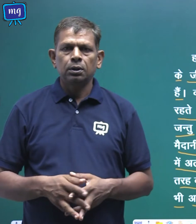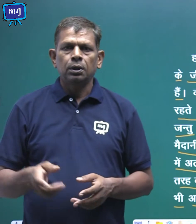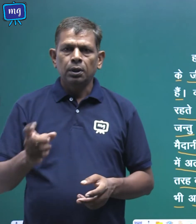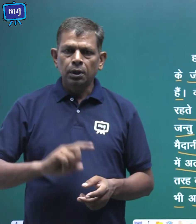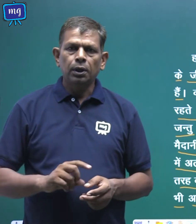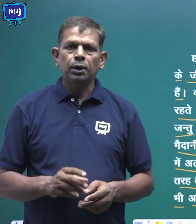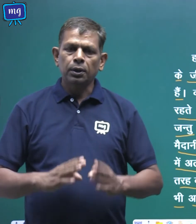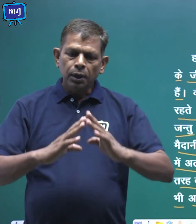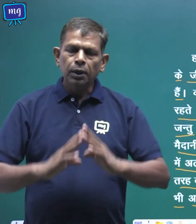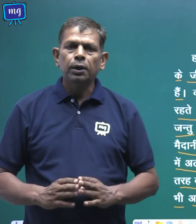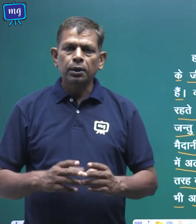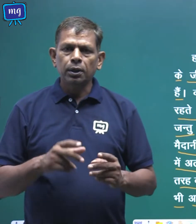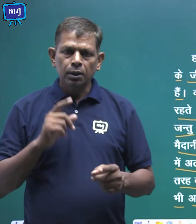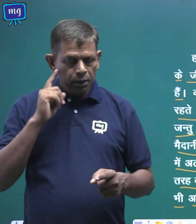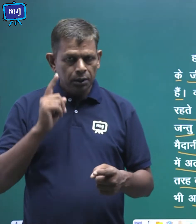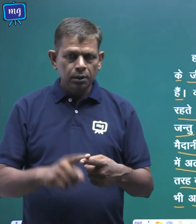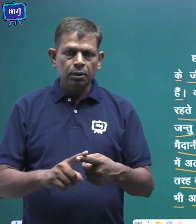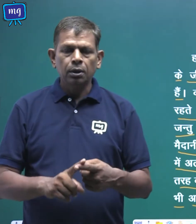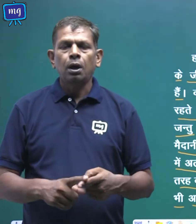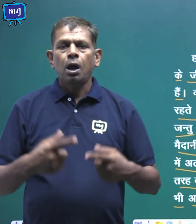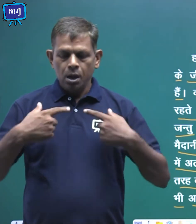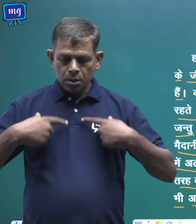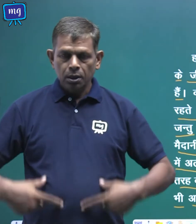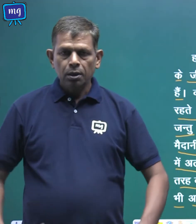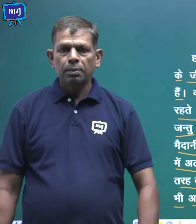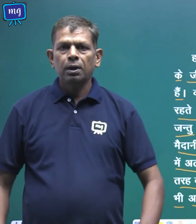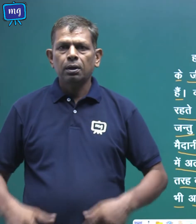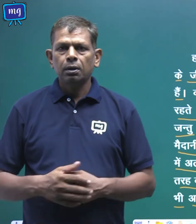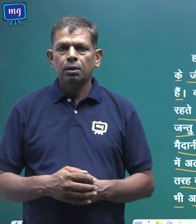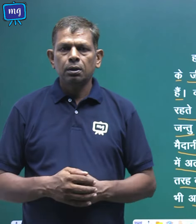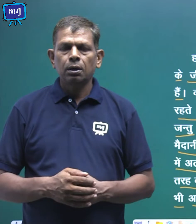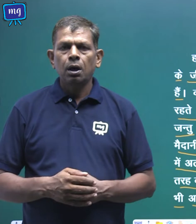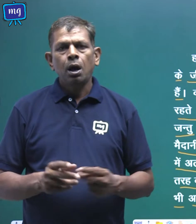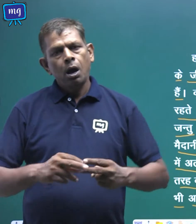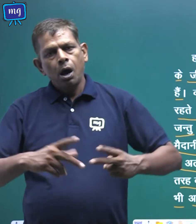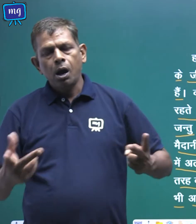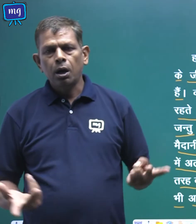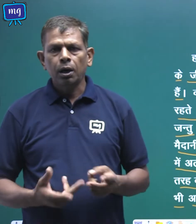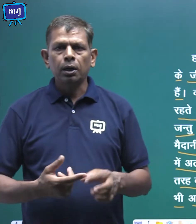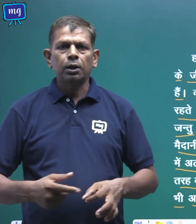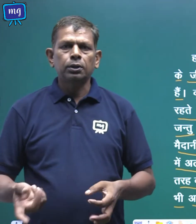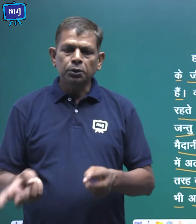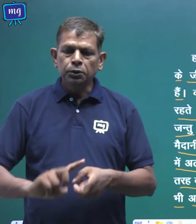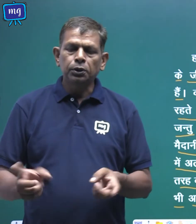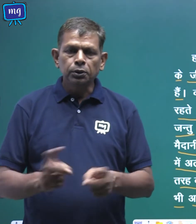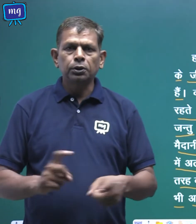इनके रहने के लिए शरीर में अलग अलग विशेषताएं होती